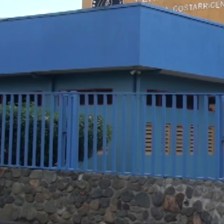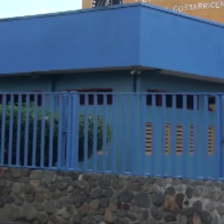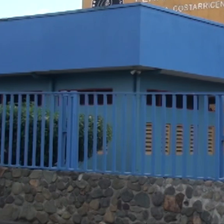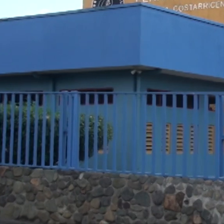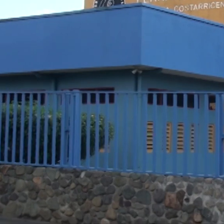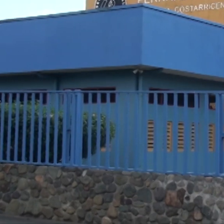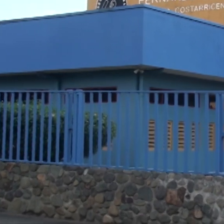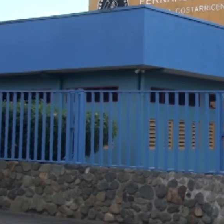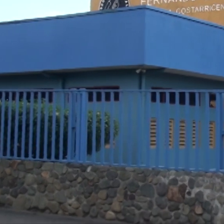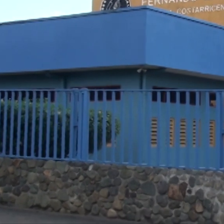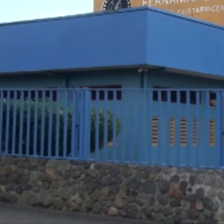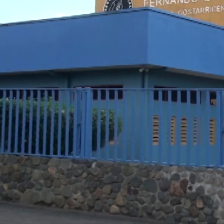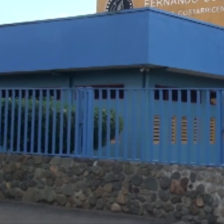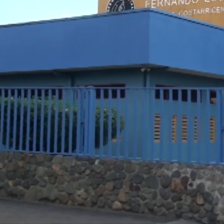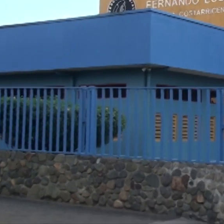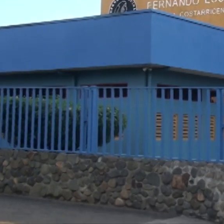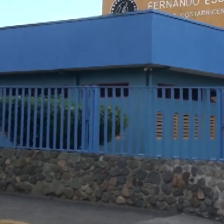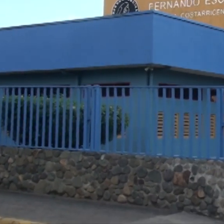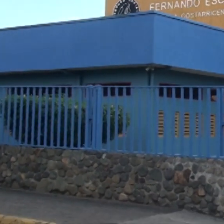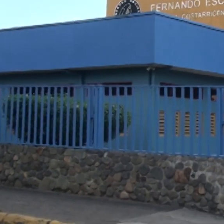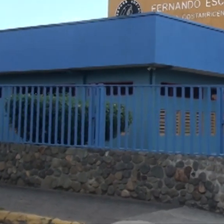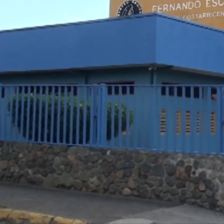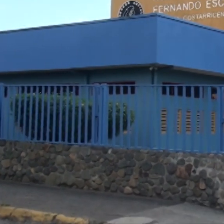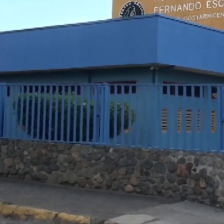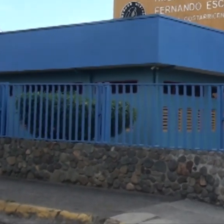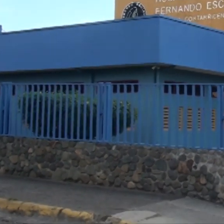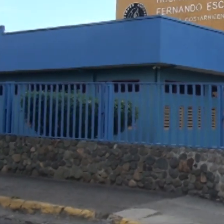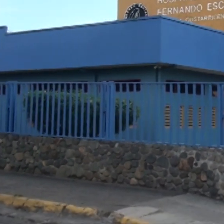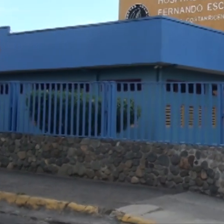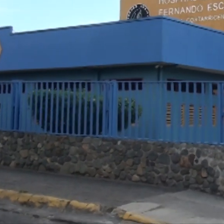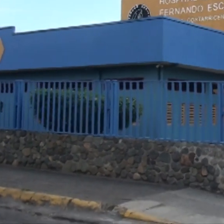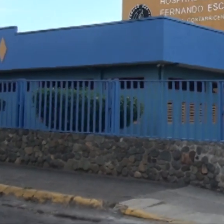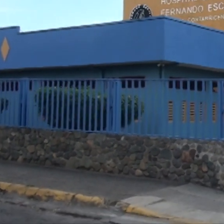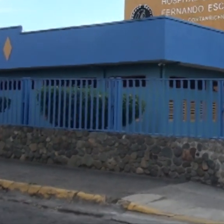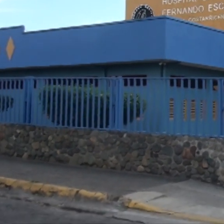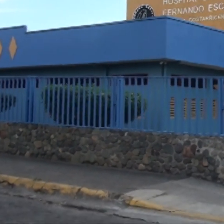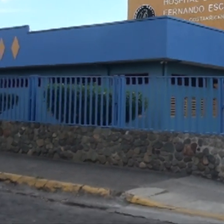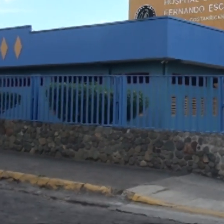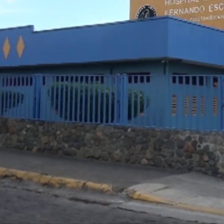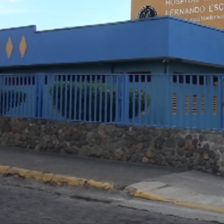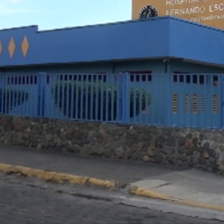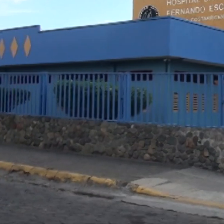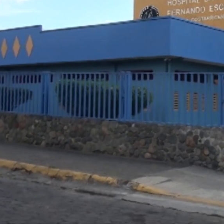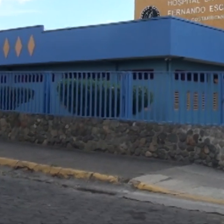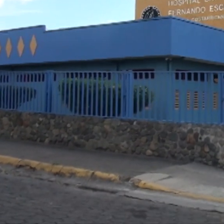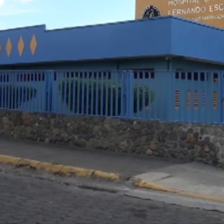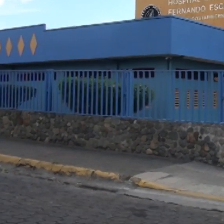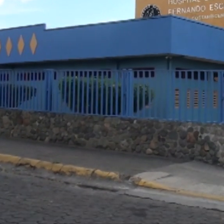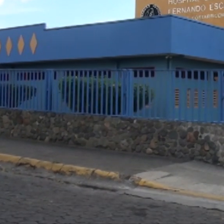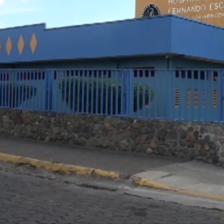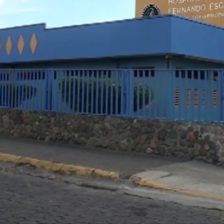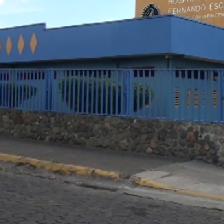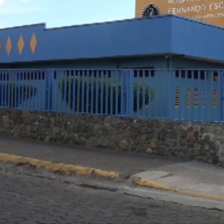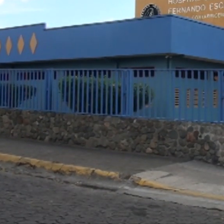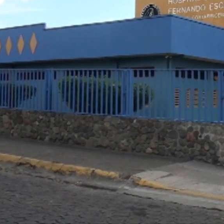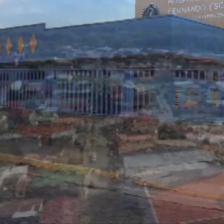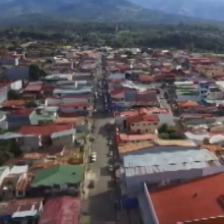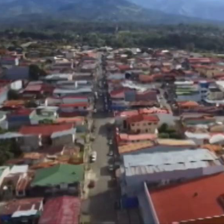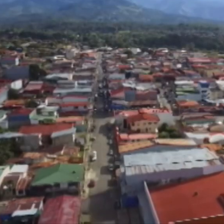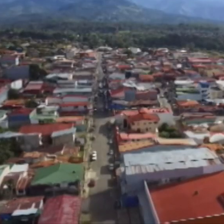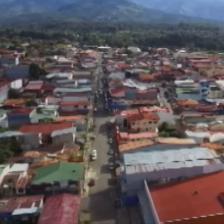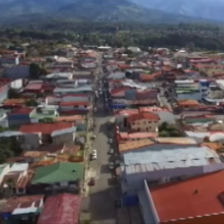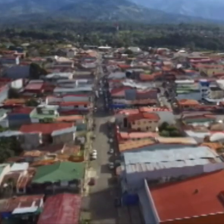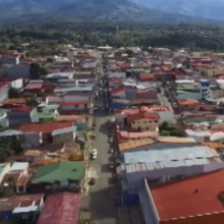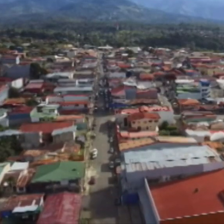presente. A nivel nacional, son 50 los casos de coronavirus COVID-19 los confirmados hasta el